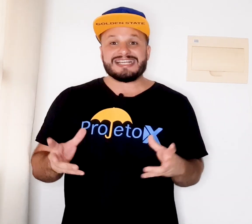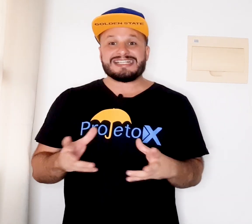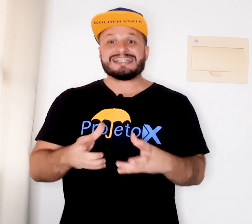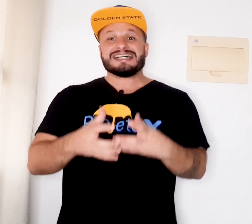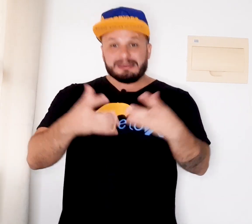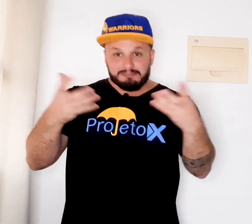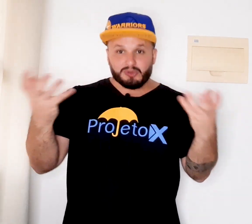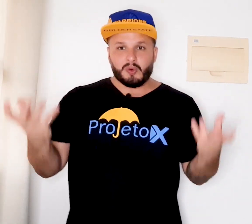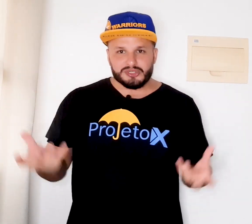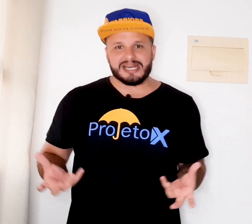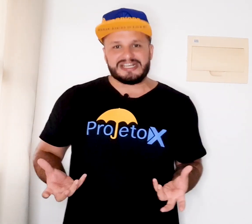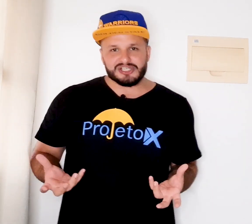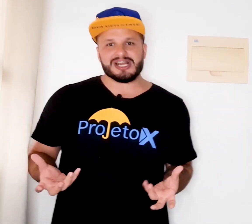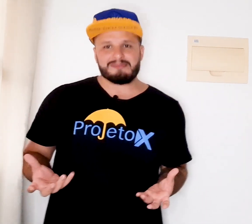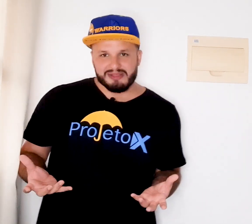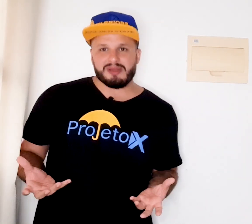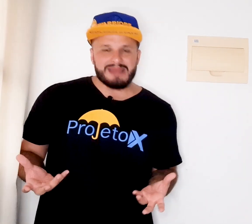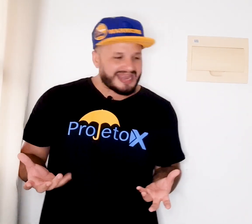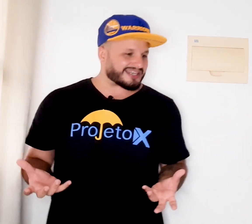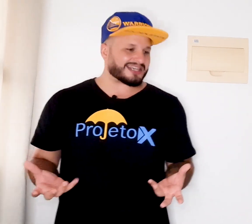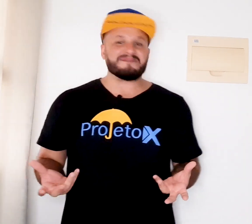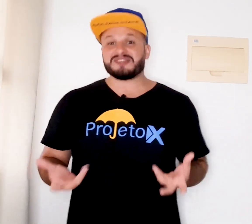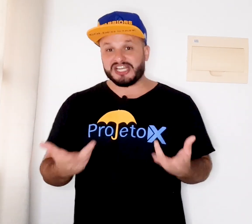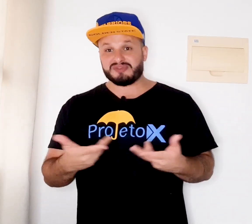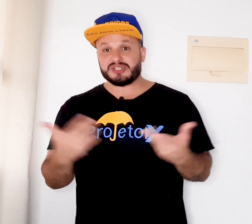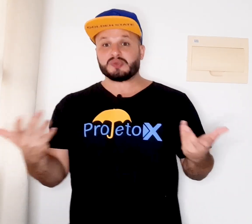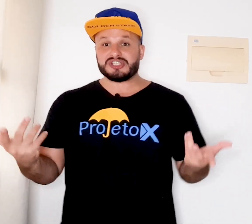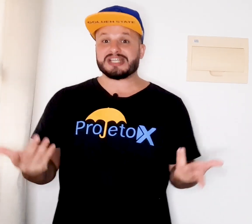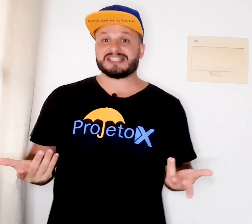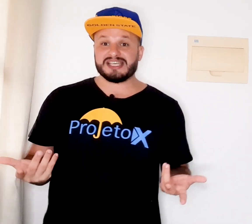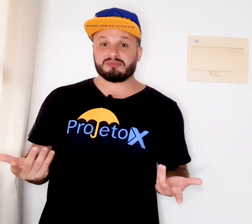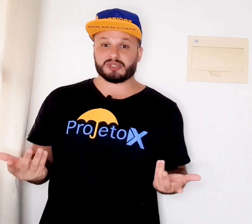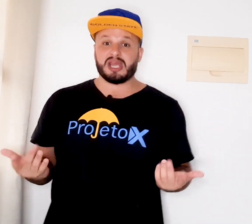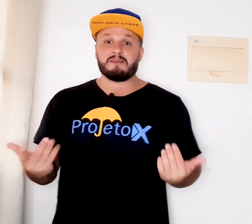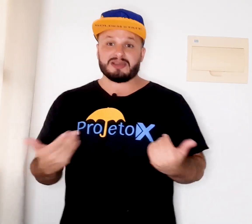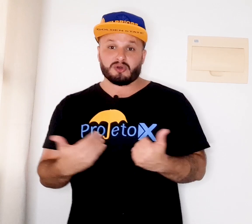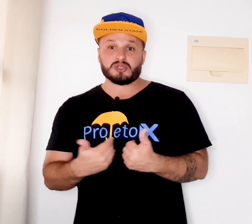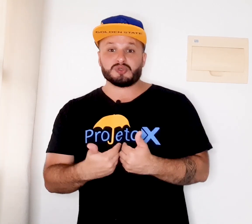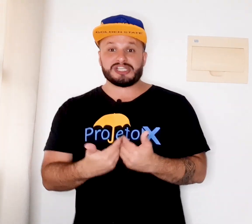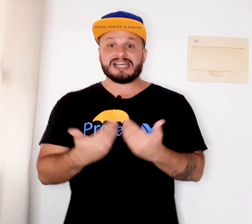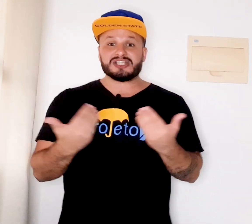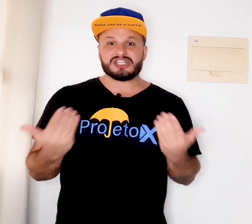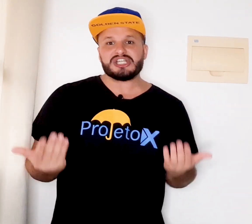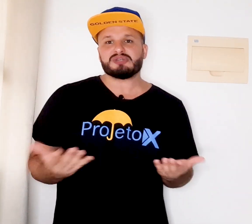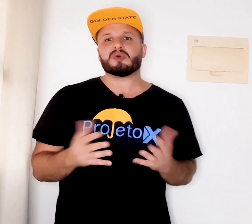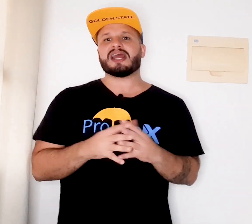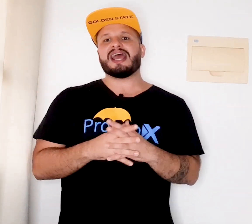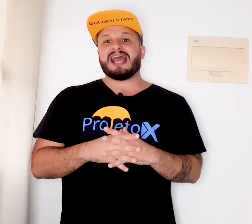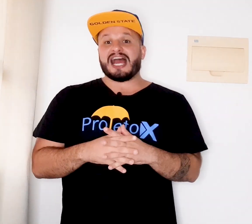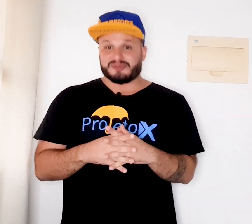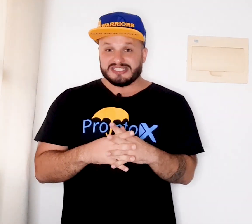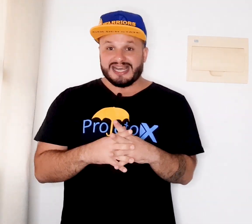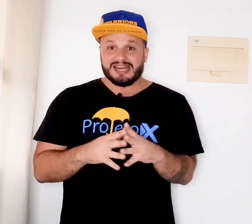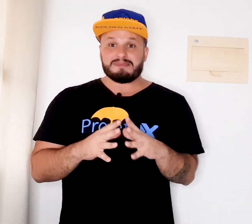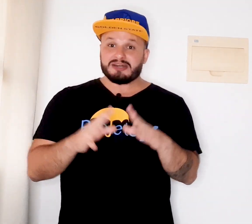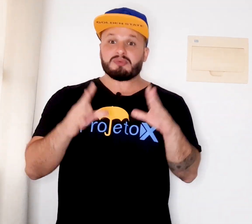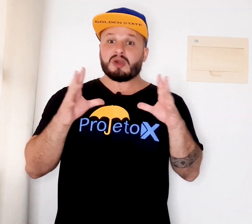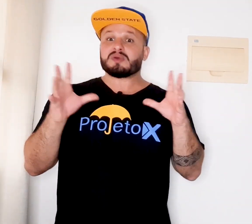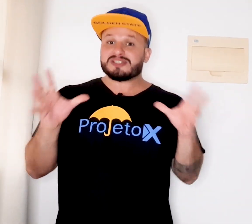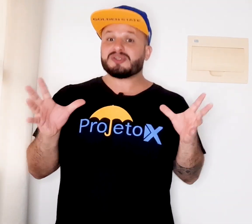deste amplo continente chamado América, que às vezes nos esquecemos pelo nosso gigantismo, né? Às vezes a galera perde um pouco a noção de que